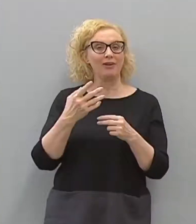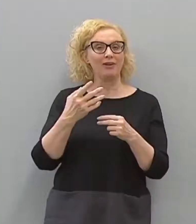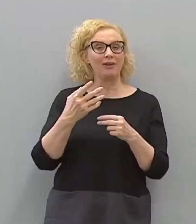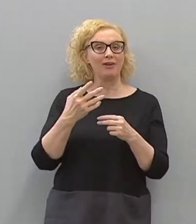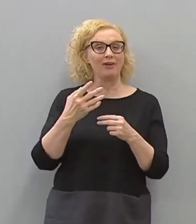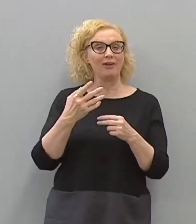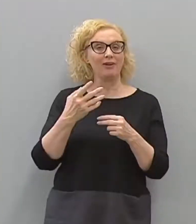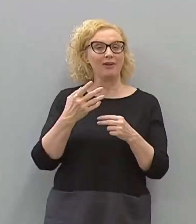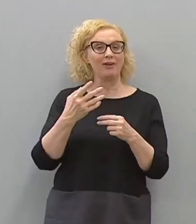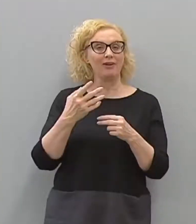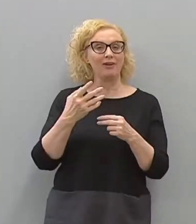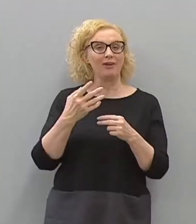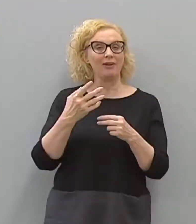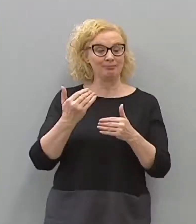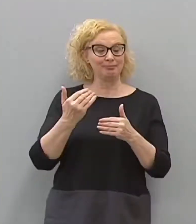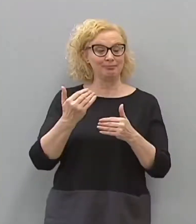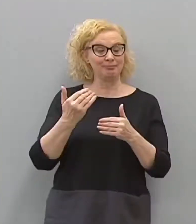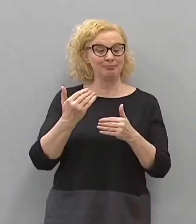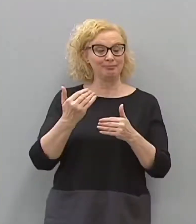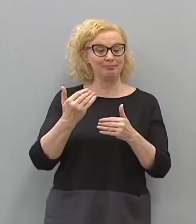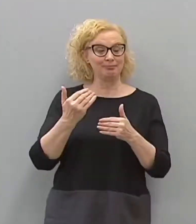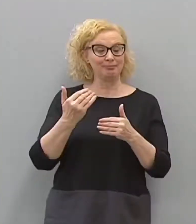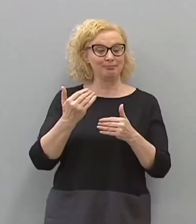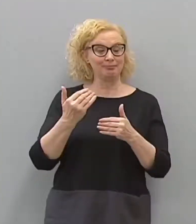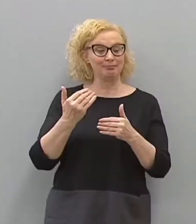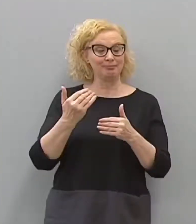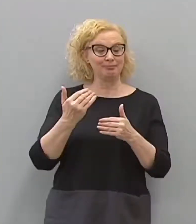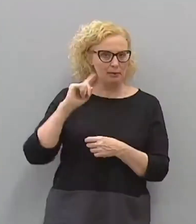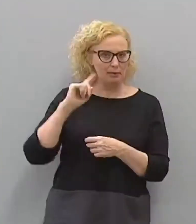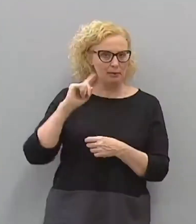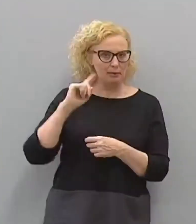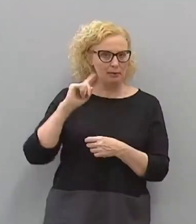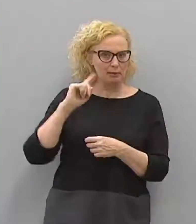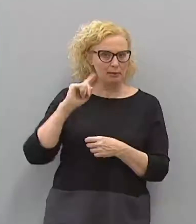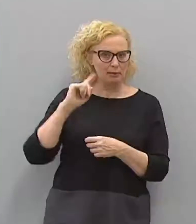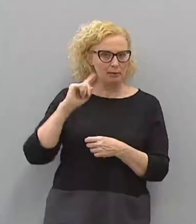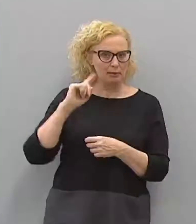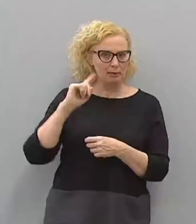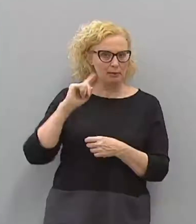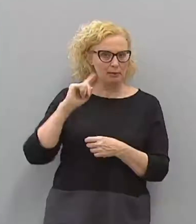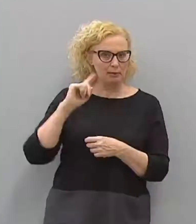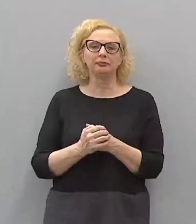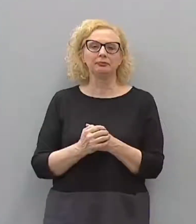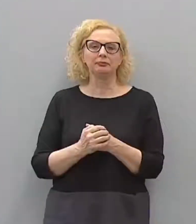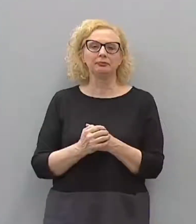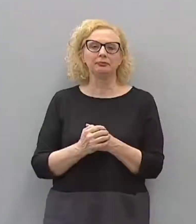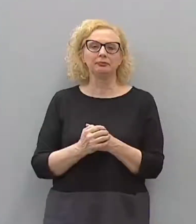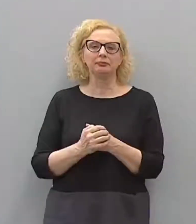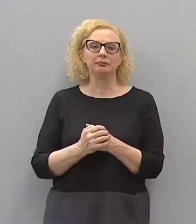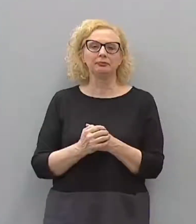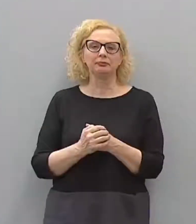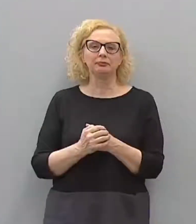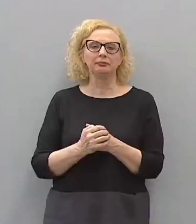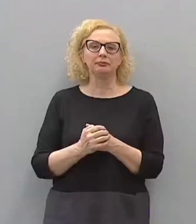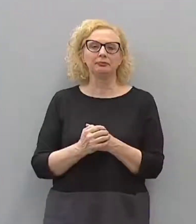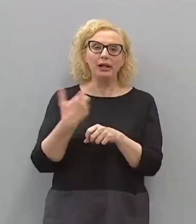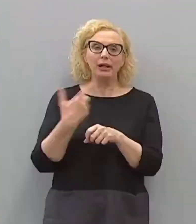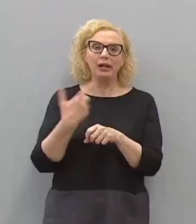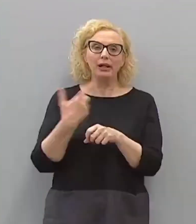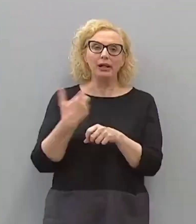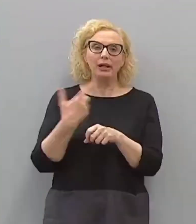quindi abbiamo individuato queste opere queste opere rientrano tra quelle che la giunta provinciale